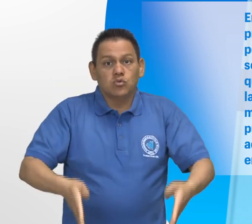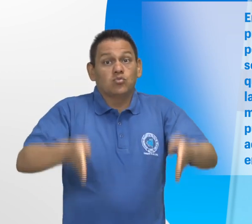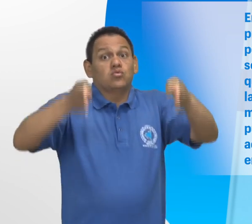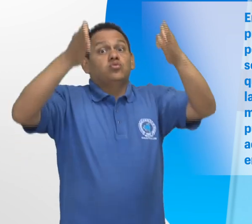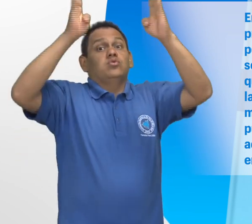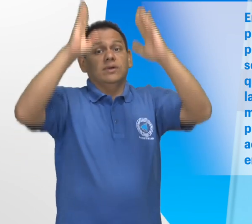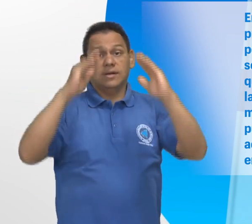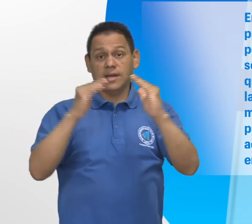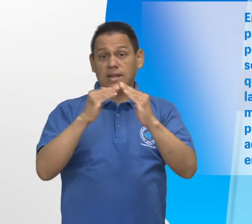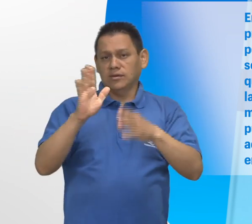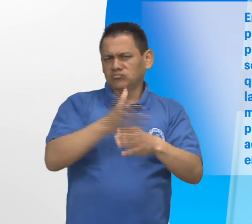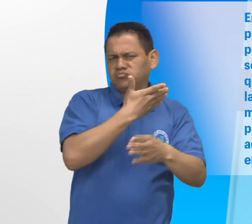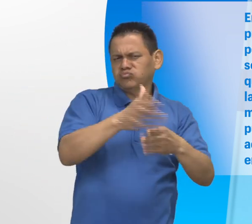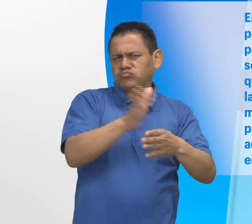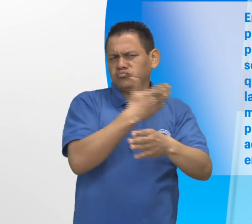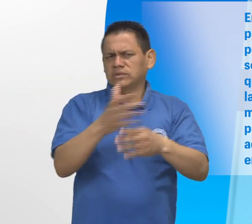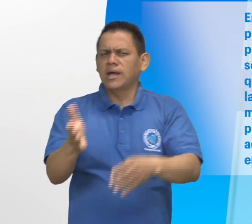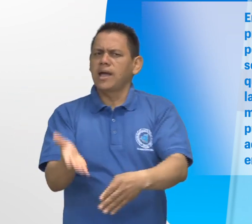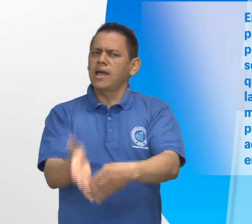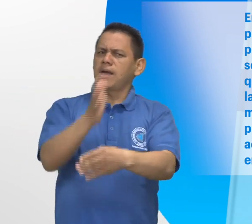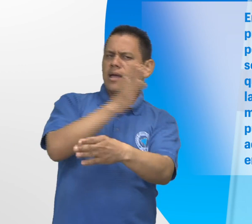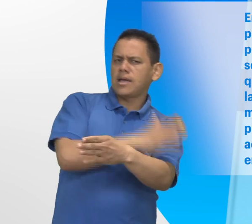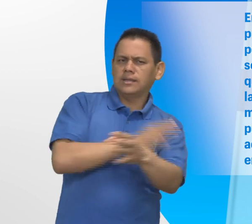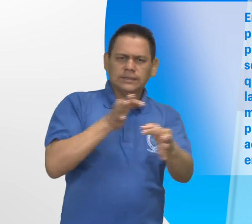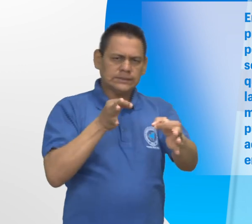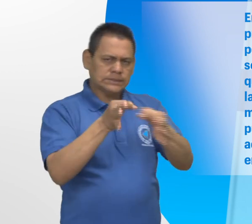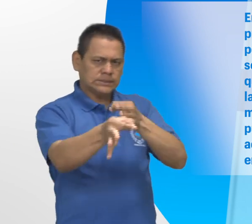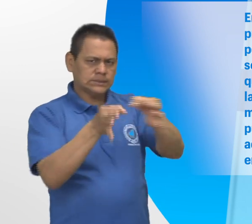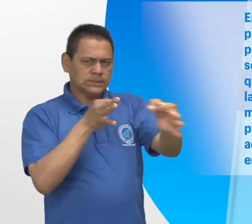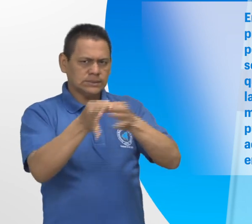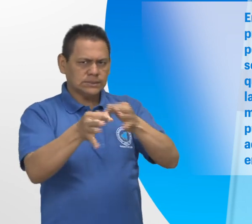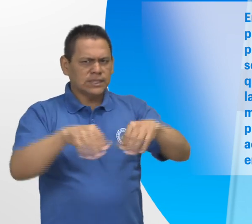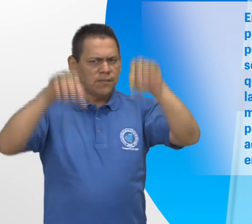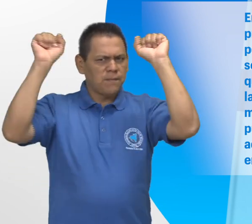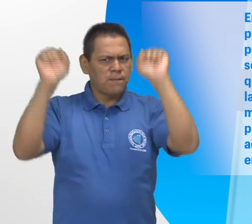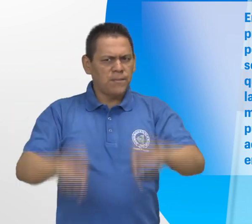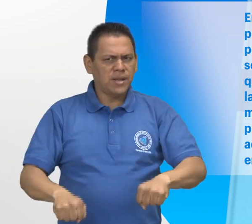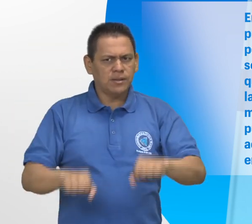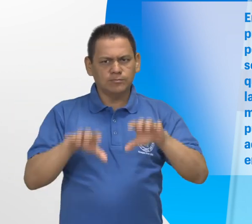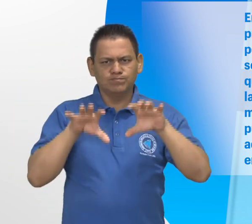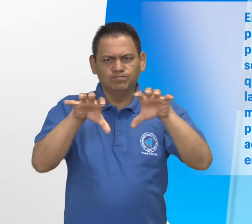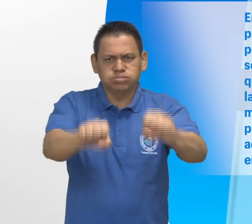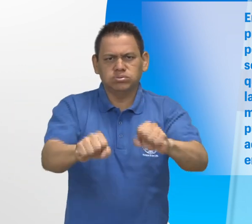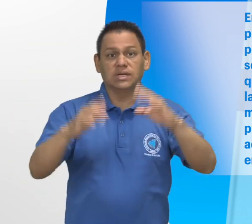a las limitaciones y obligaciones que en cuanto a su ejercicio le impongan las leyes.